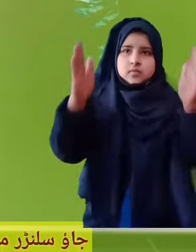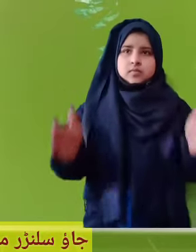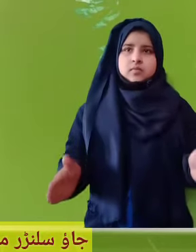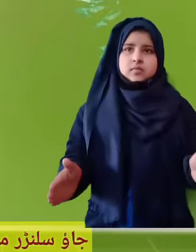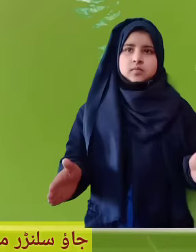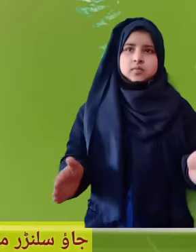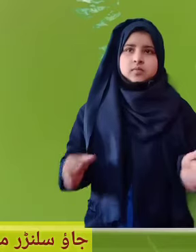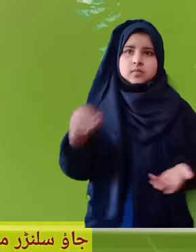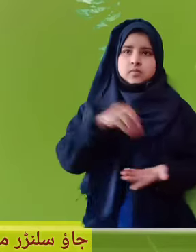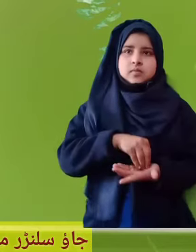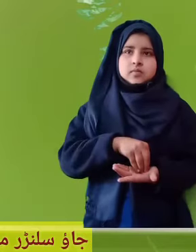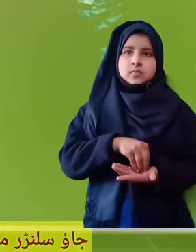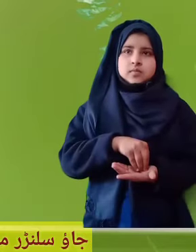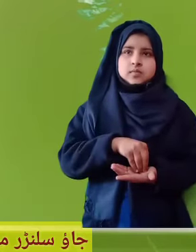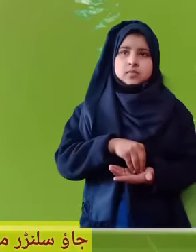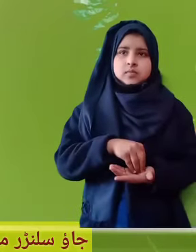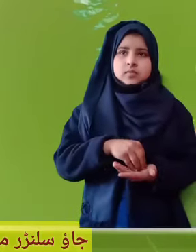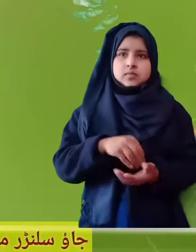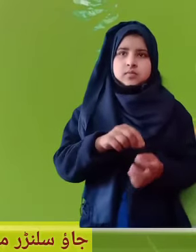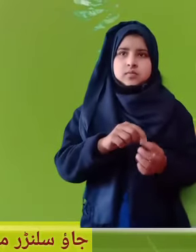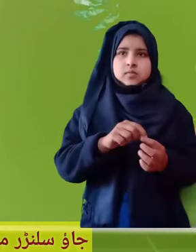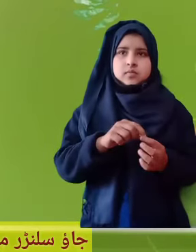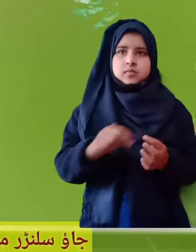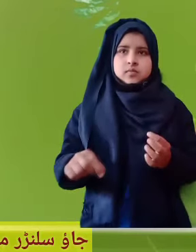सिलेंडर में